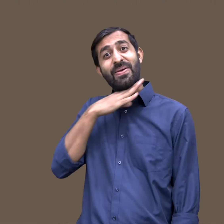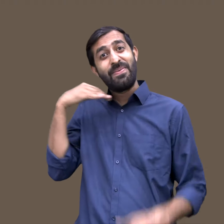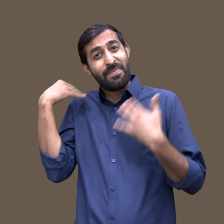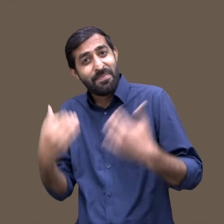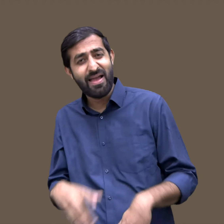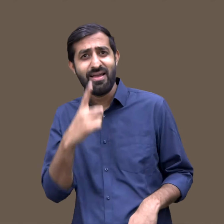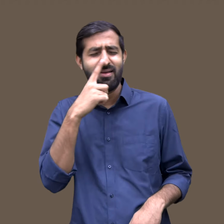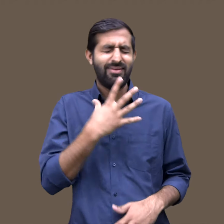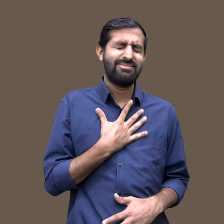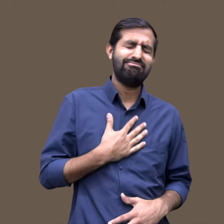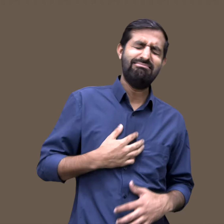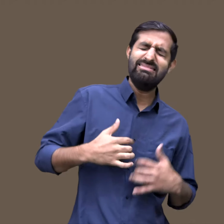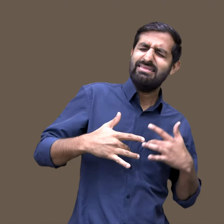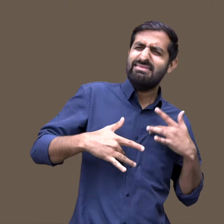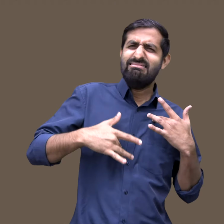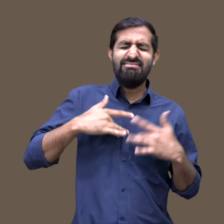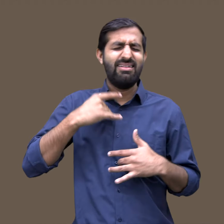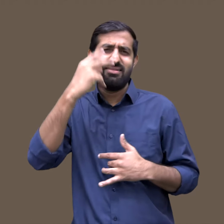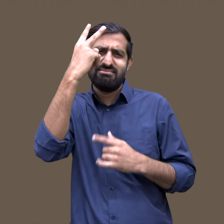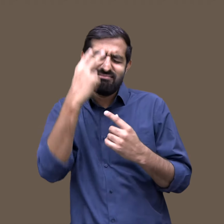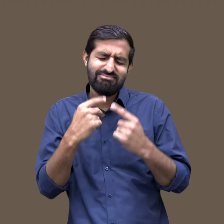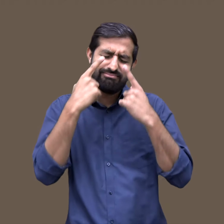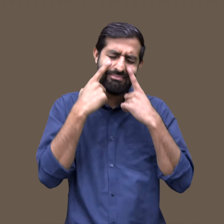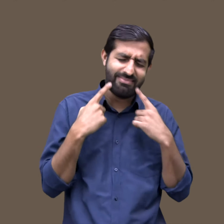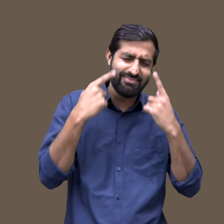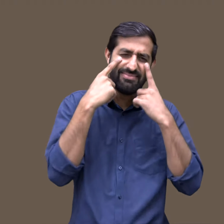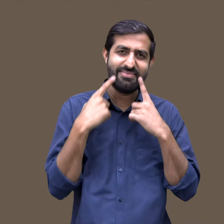की मौत के समाचार पर द्रवित दुलारी।